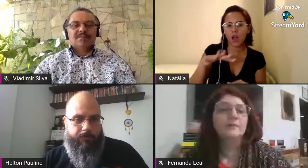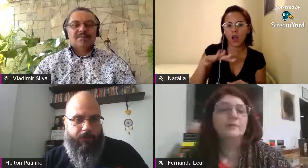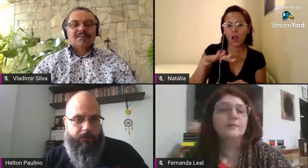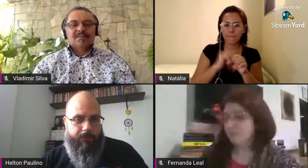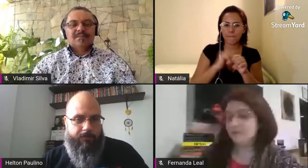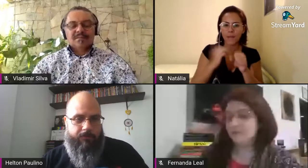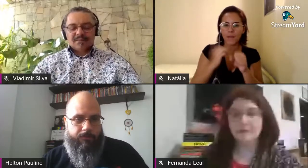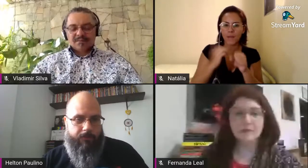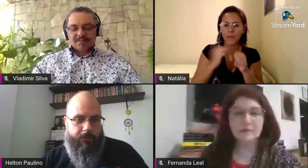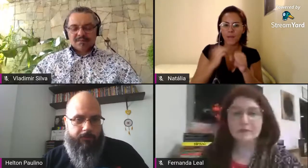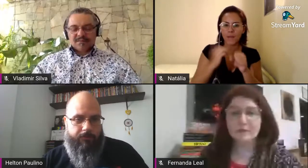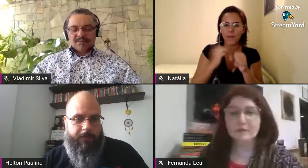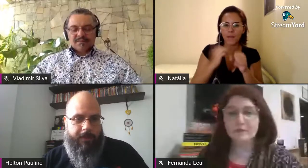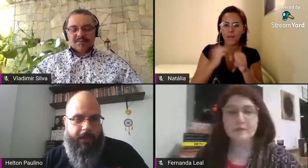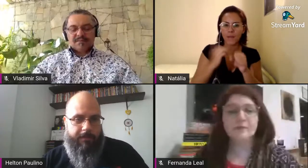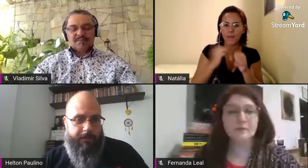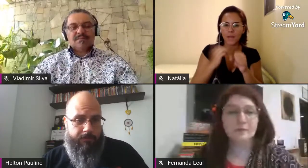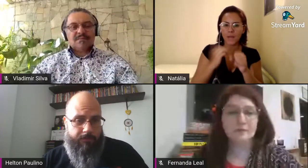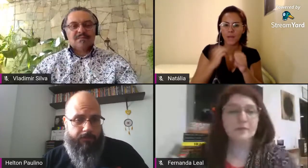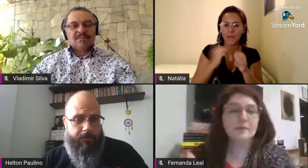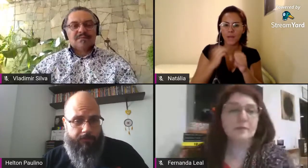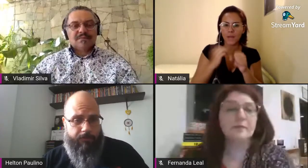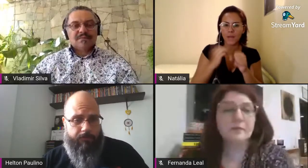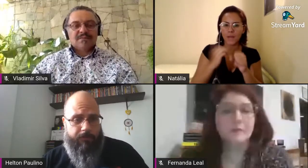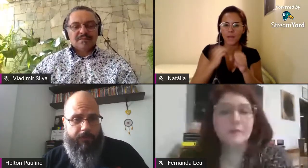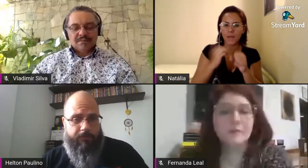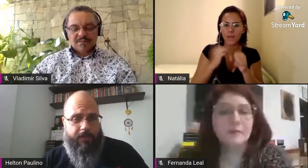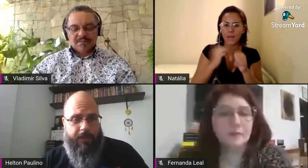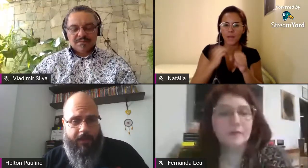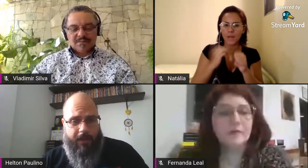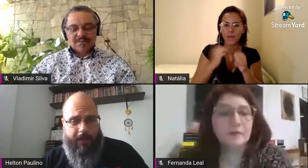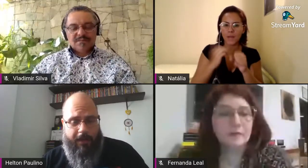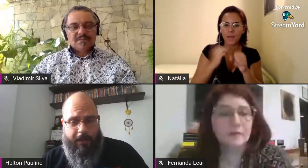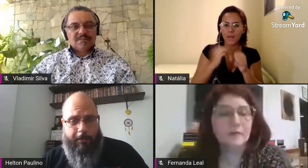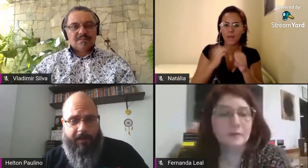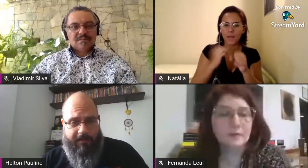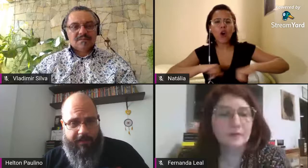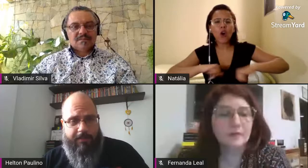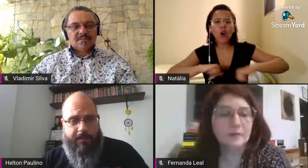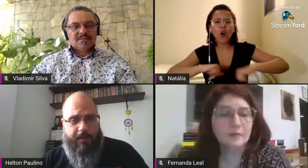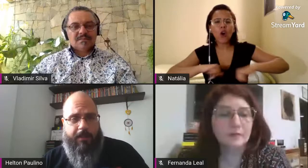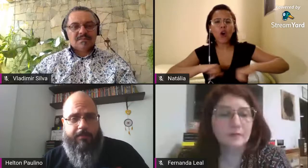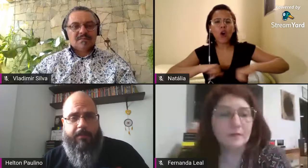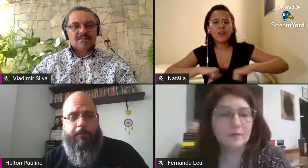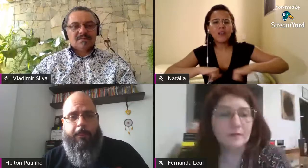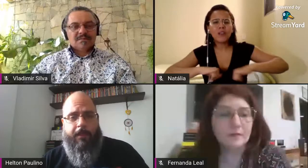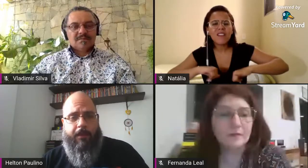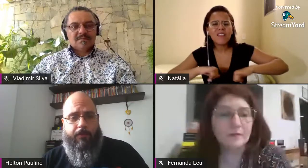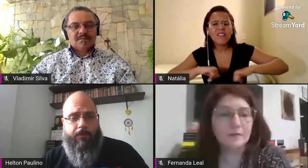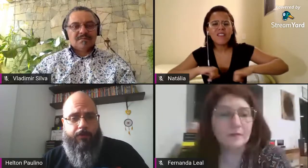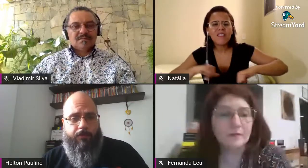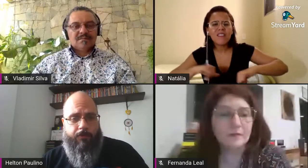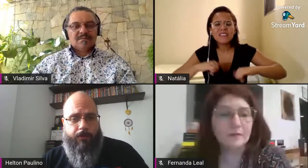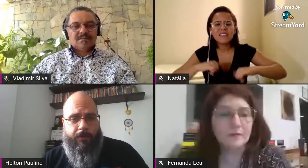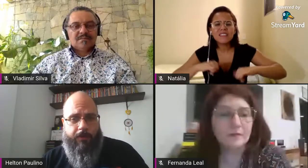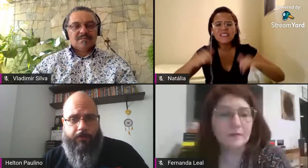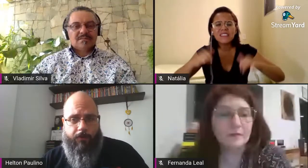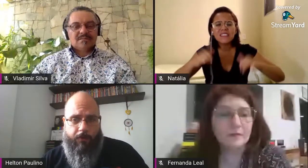dores, não só dores nos seus contextos mentais, mas nos seus contextos sentimentais, né?